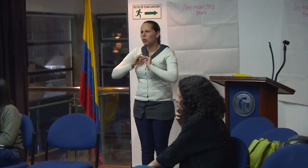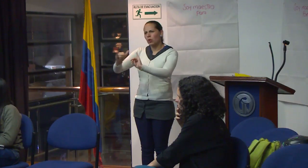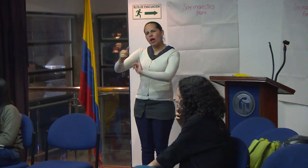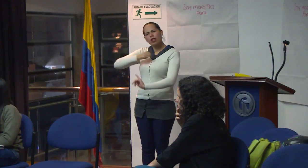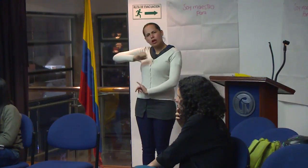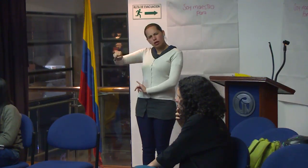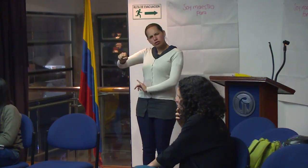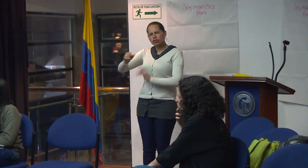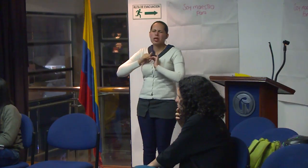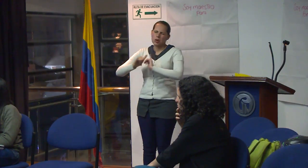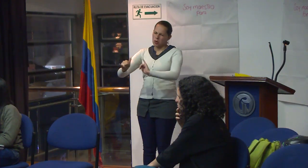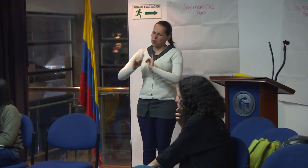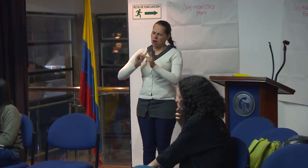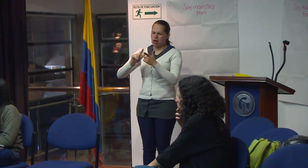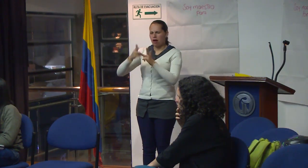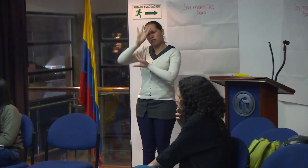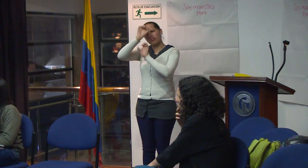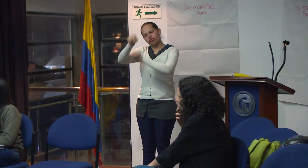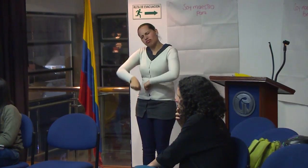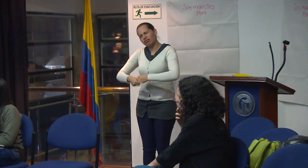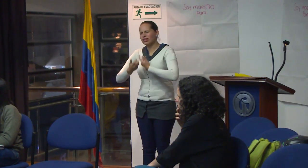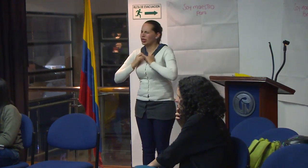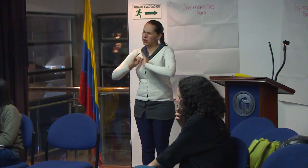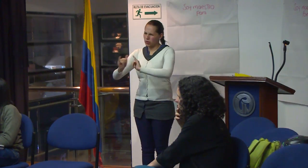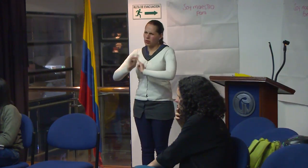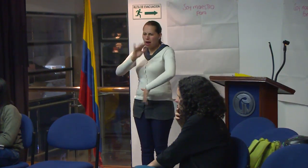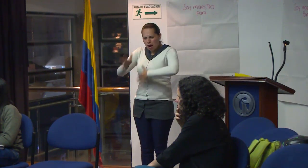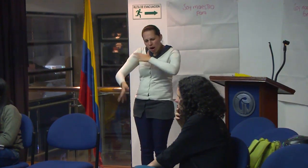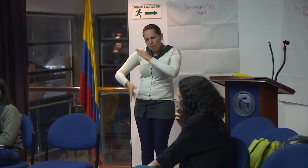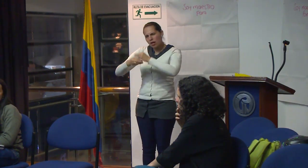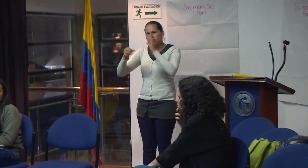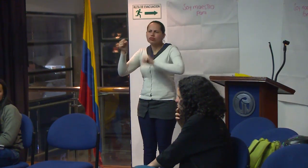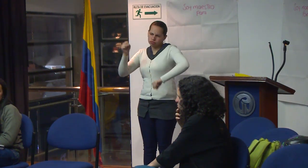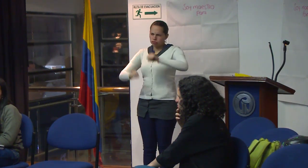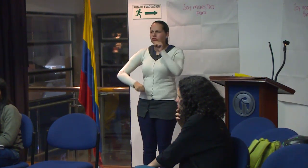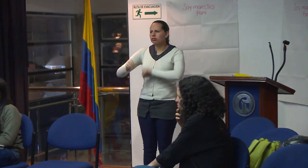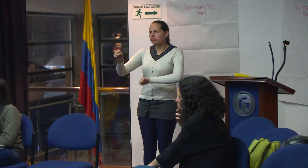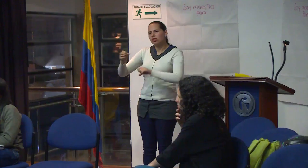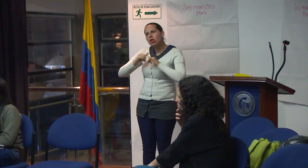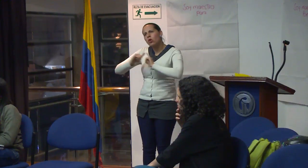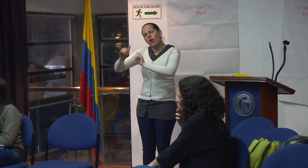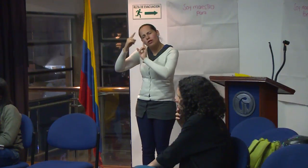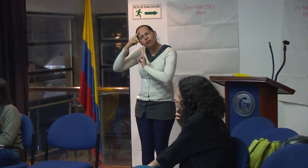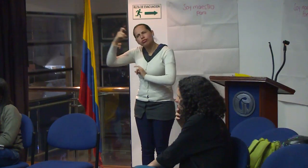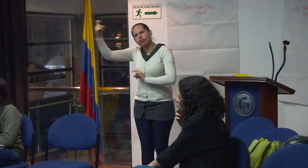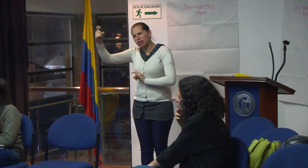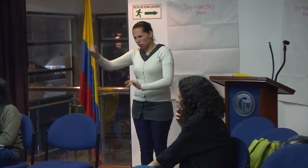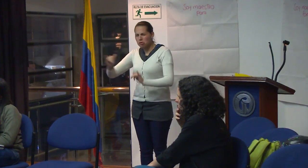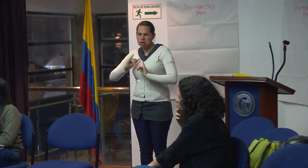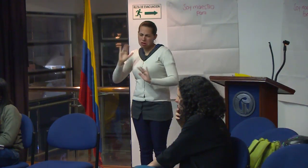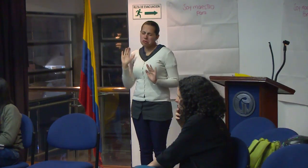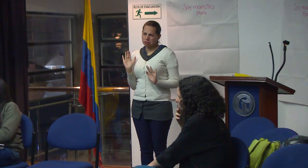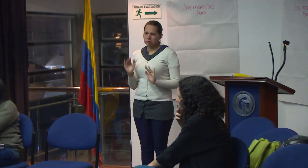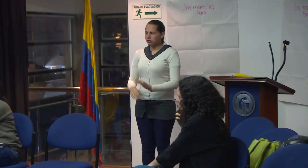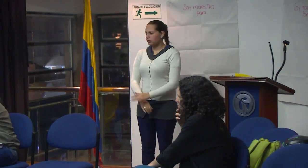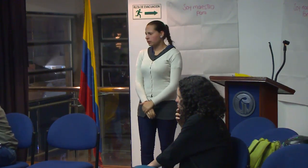derechos que yo, las mismas capacidades que yo y que puede tener incluso hasta los mismos sueños que yo.